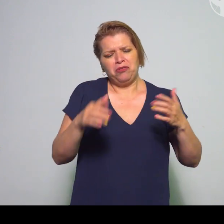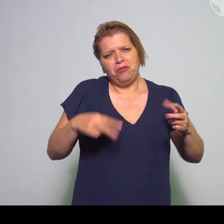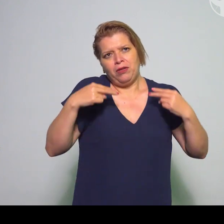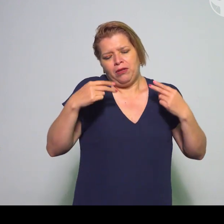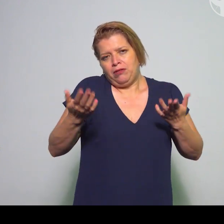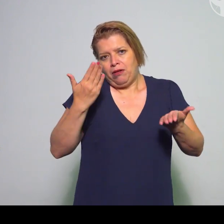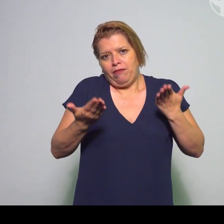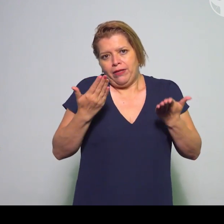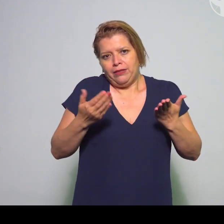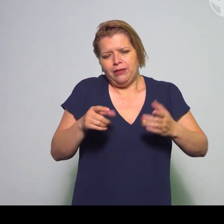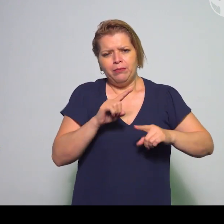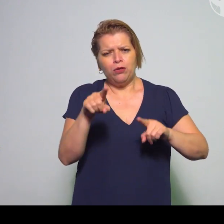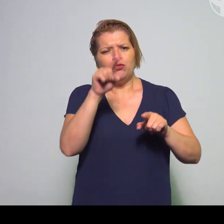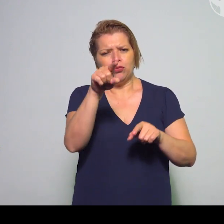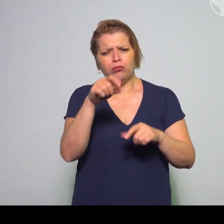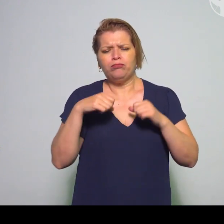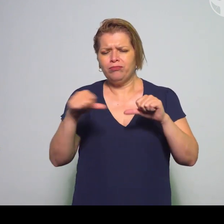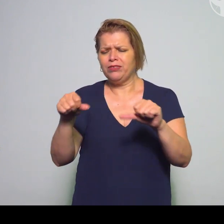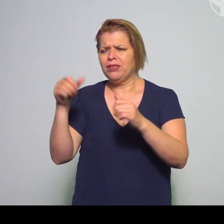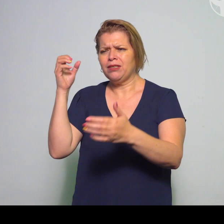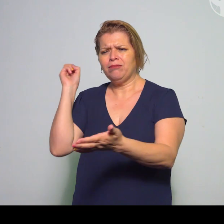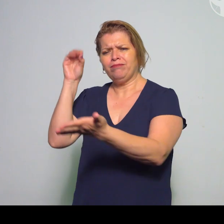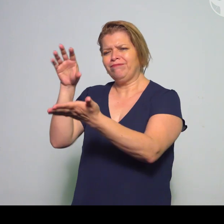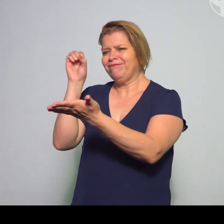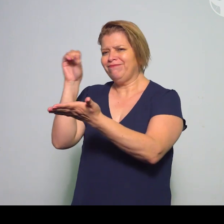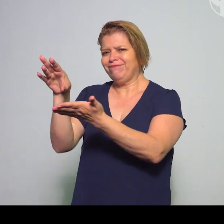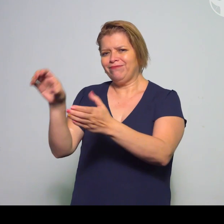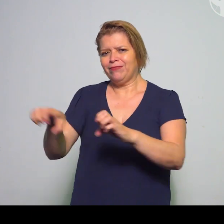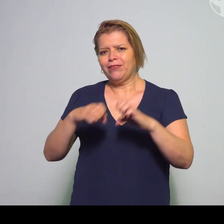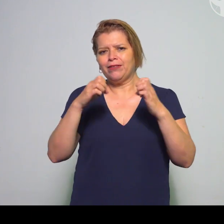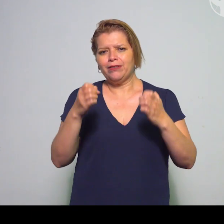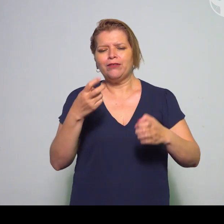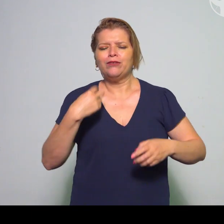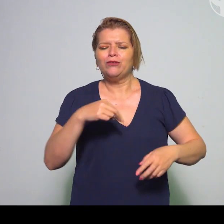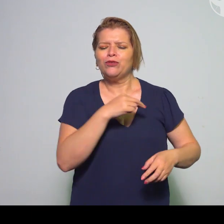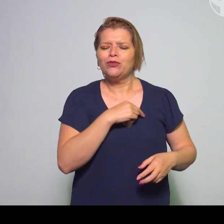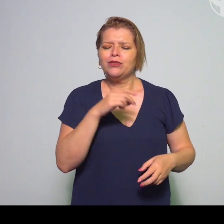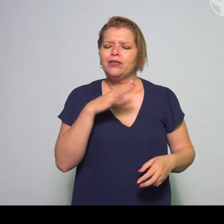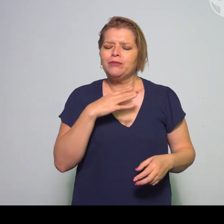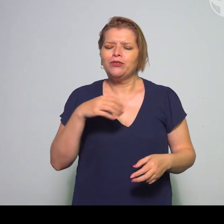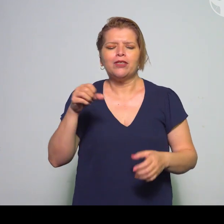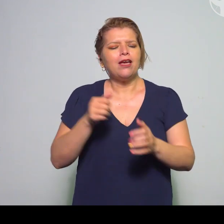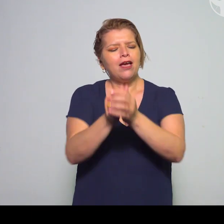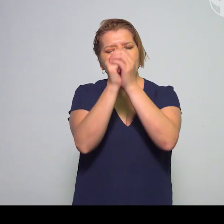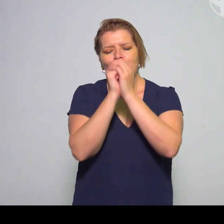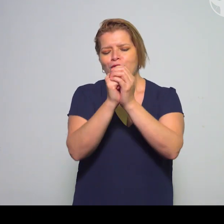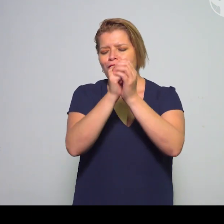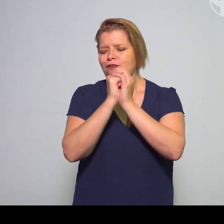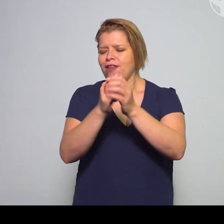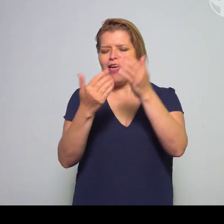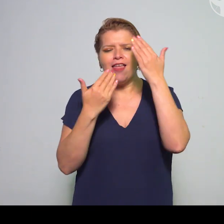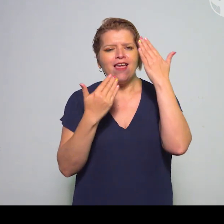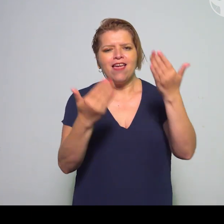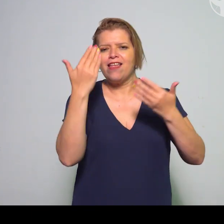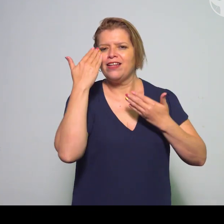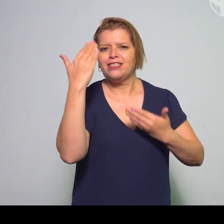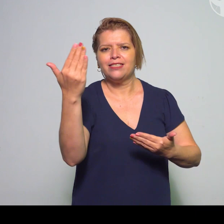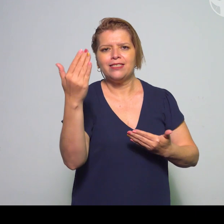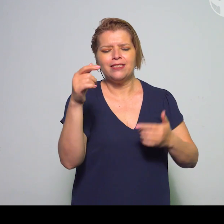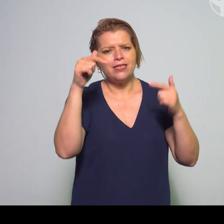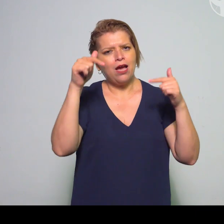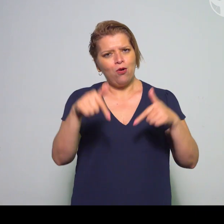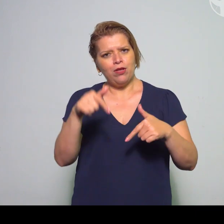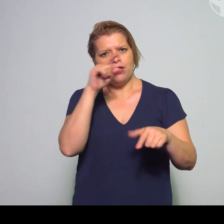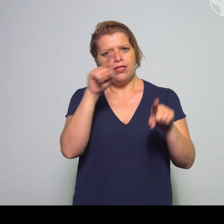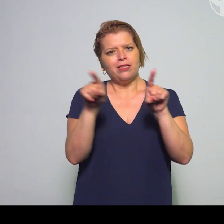responsables de la crisis que hoy puedes estar pasando. Y es que nosotros tenemos que adorar y tenemos que agradecer. Y ahorita mientras estabas